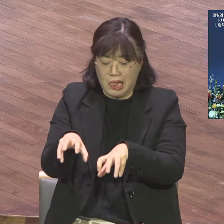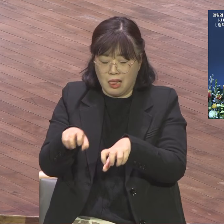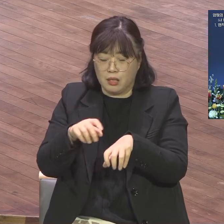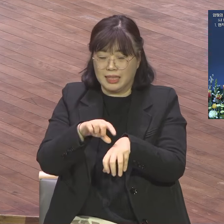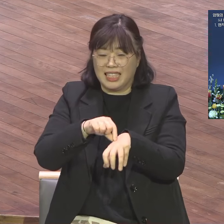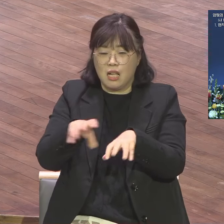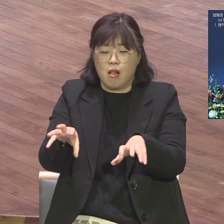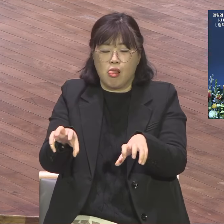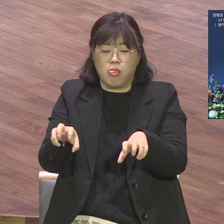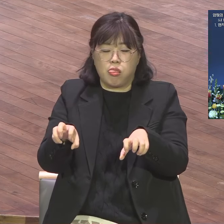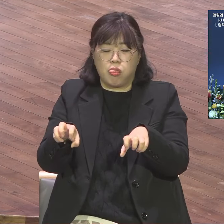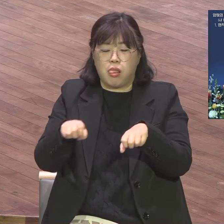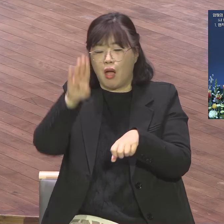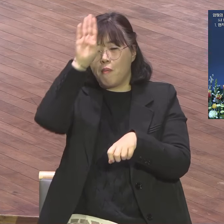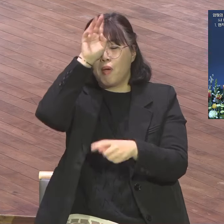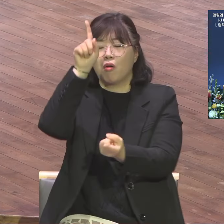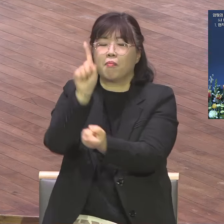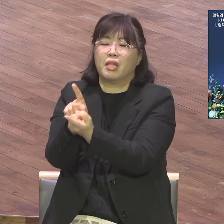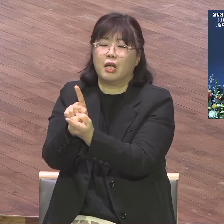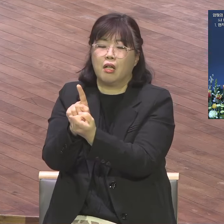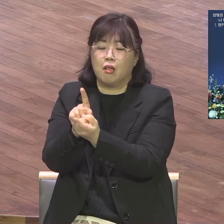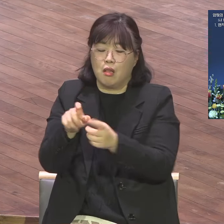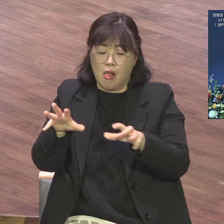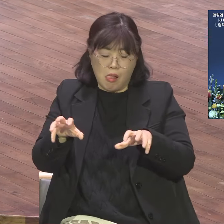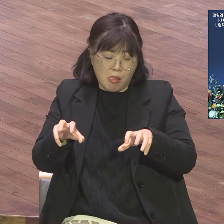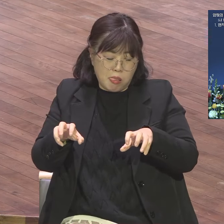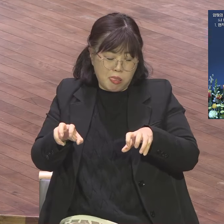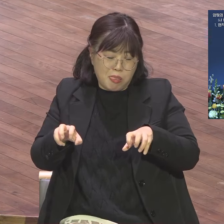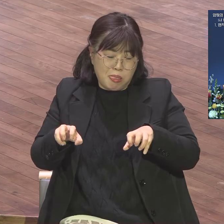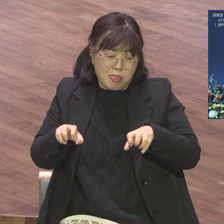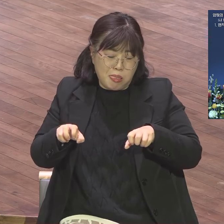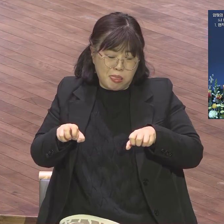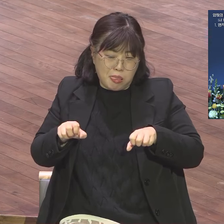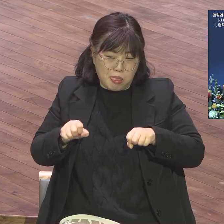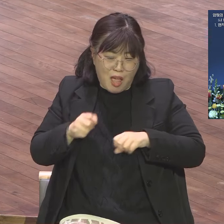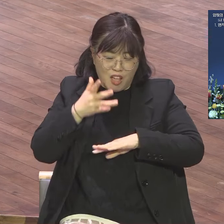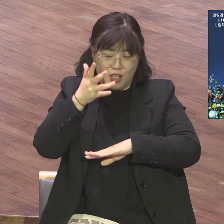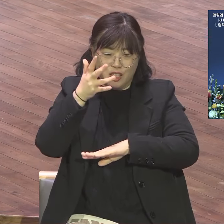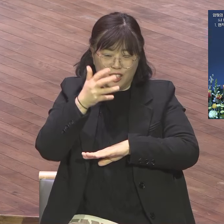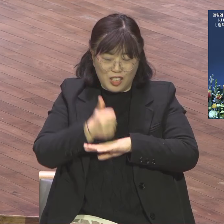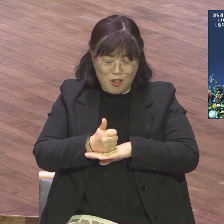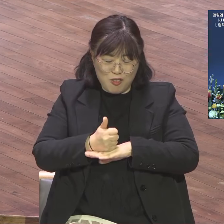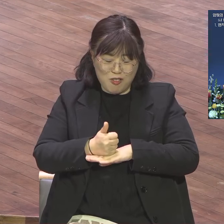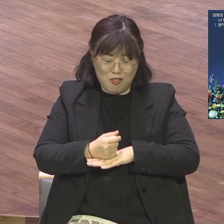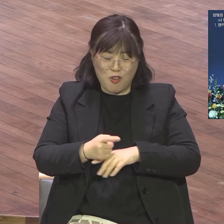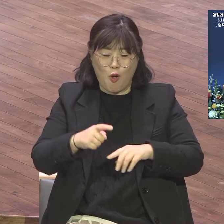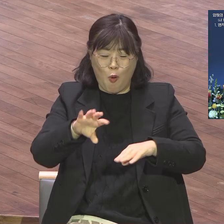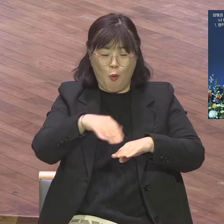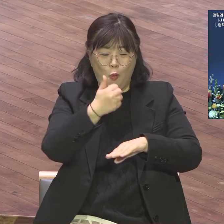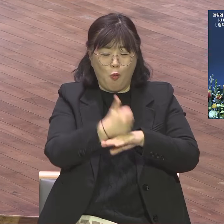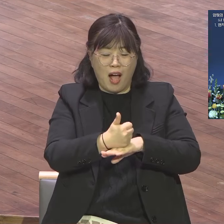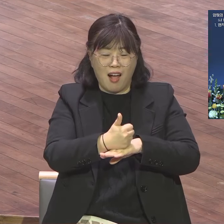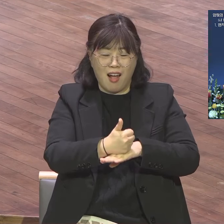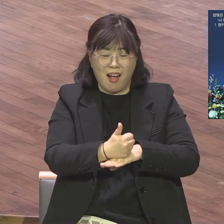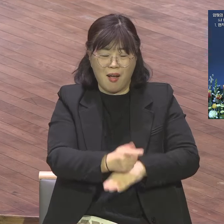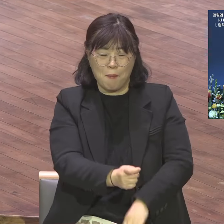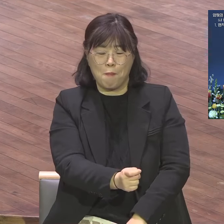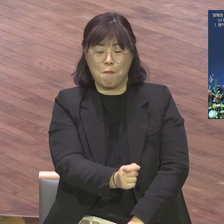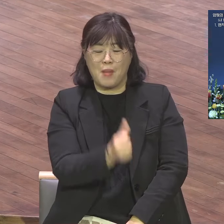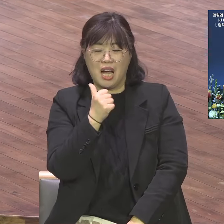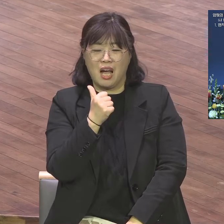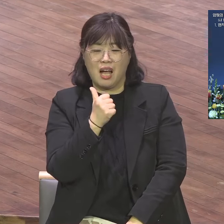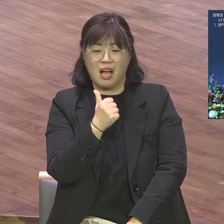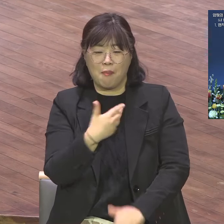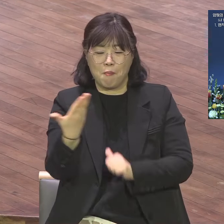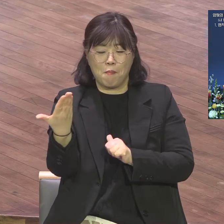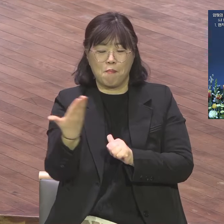그래서 왕궁에 쫓겨나고 성전에 쫓겨나고 집에 쫓겨나 별궁에서 죽는